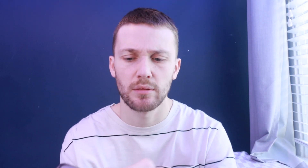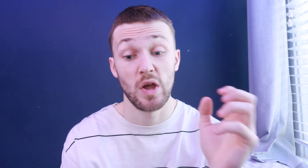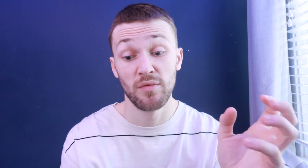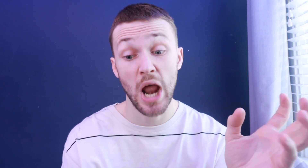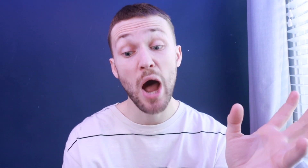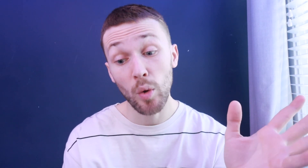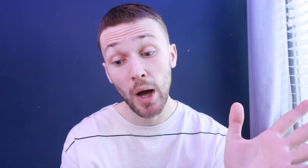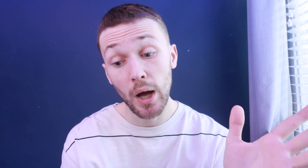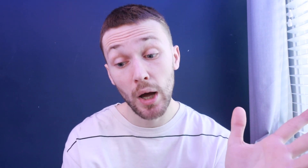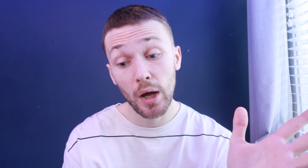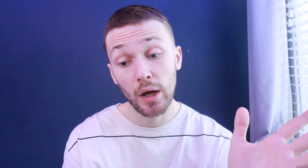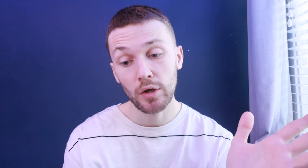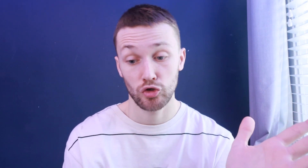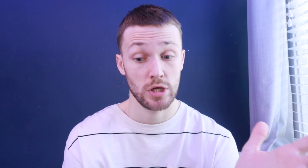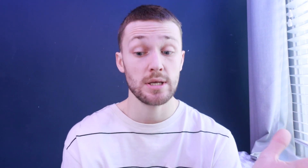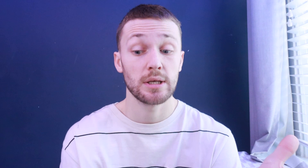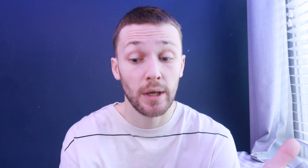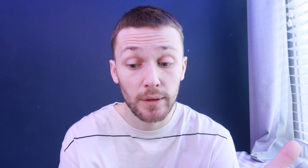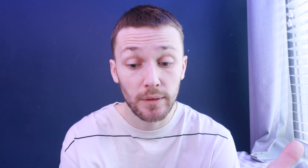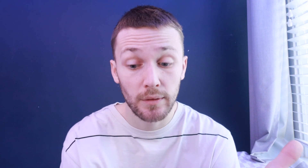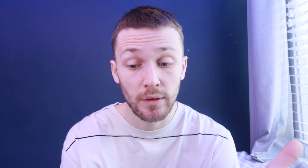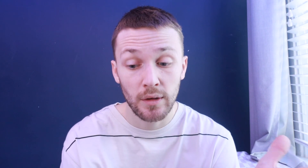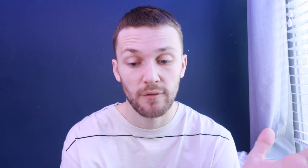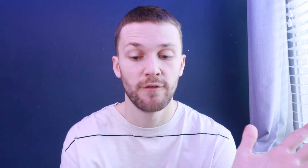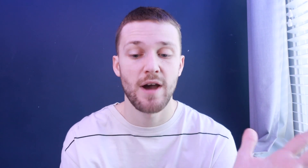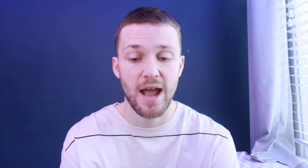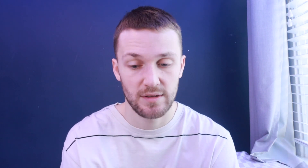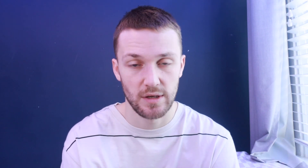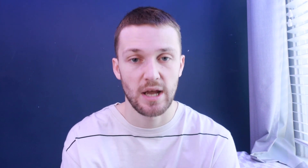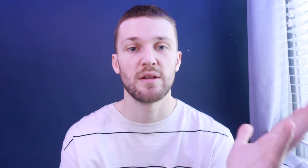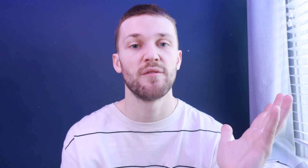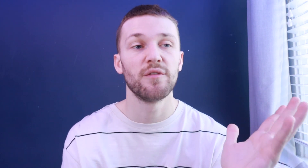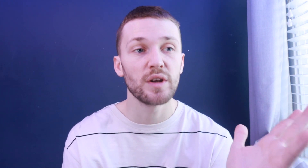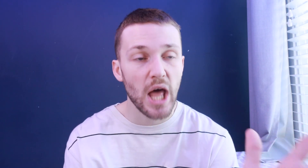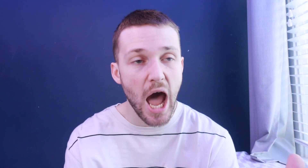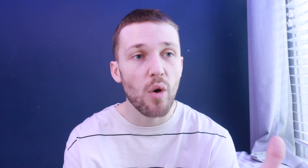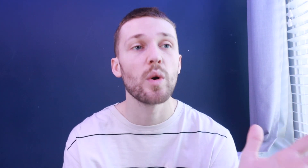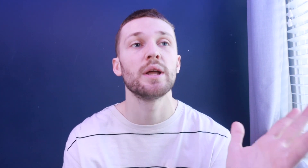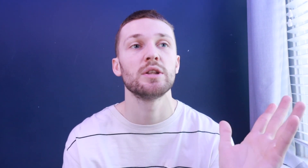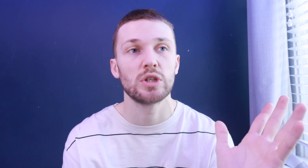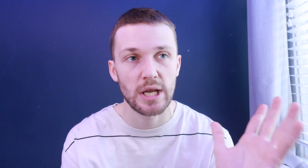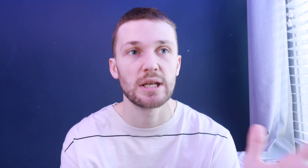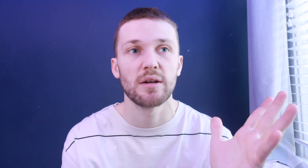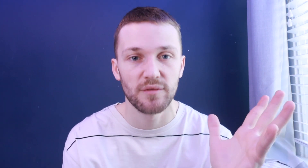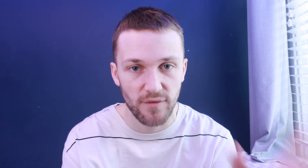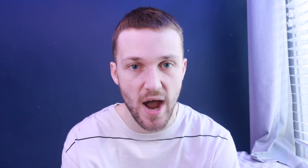De vrouwen. Drinken. Drinken. Water. Water. De vrouwen drinken